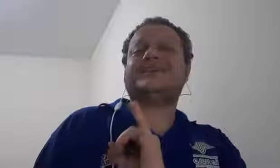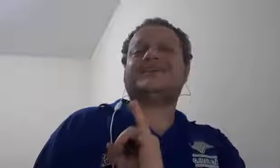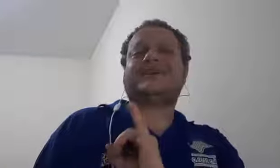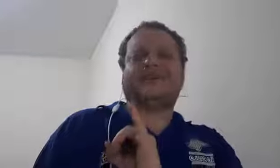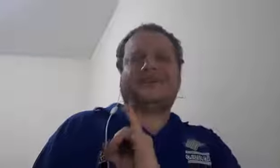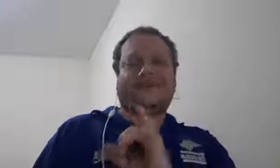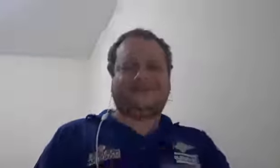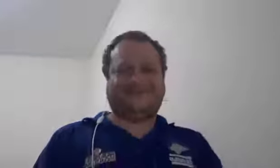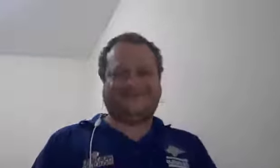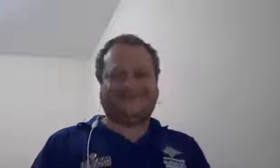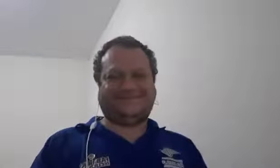Itaquera.